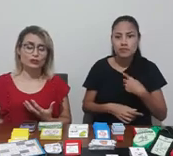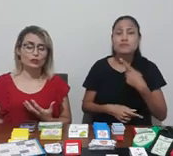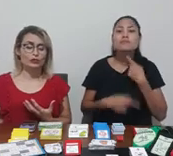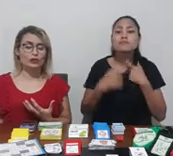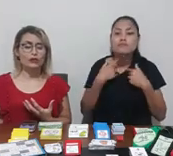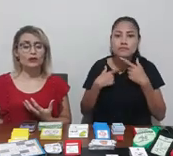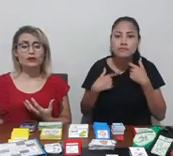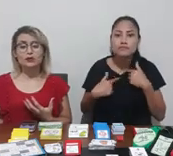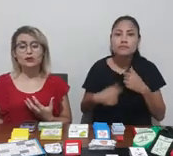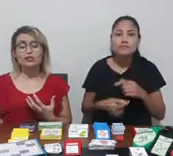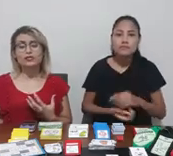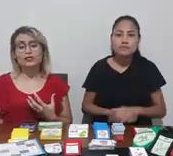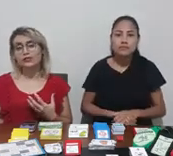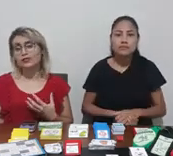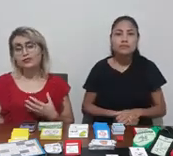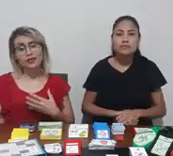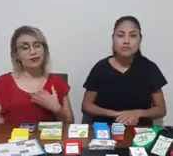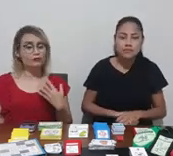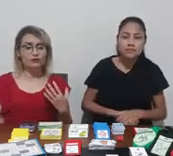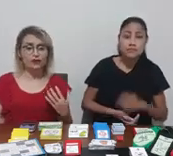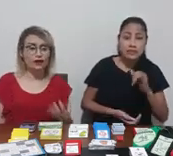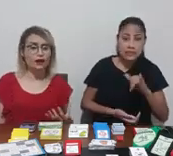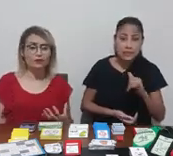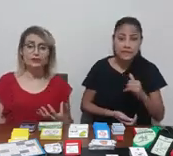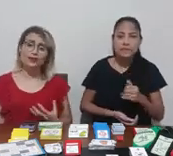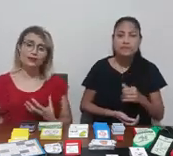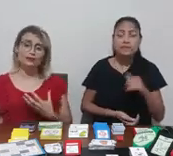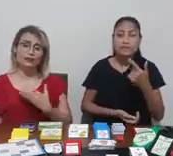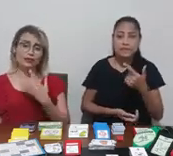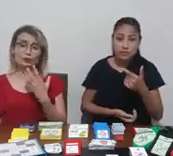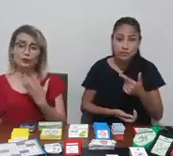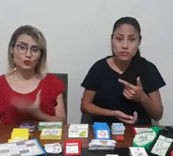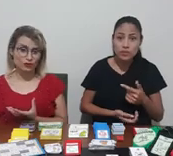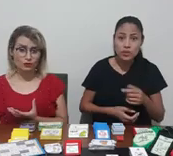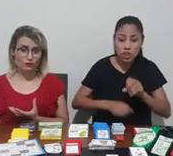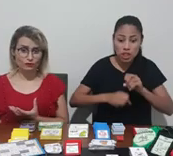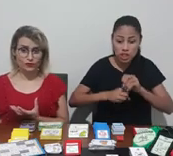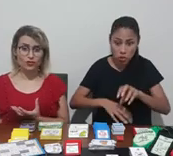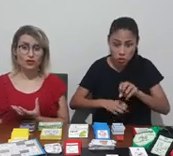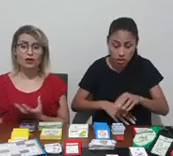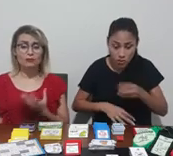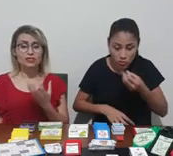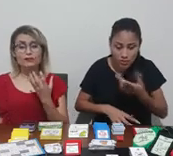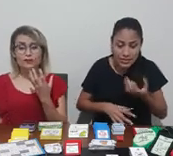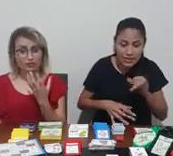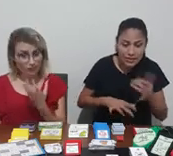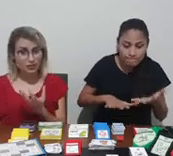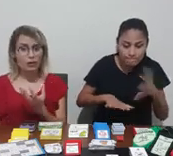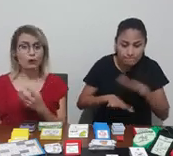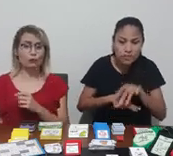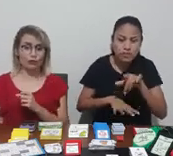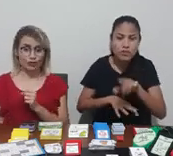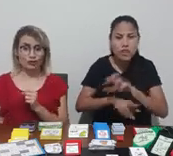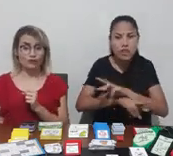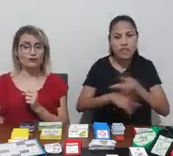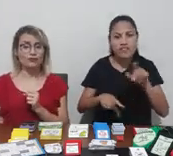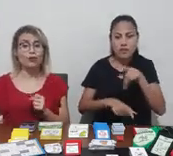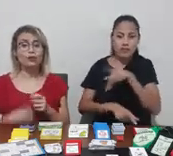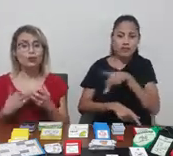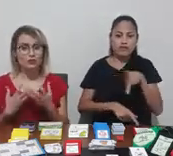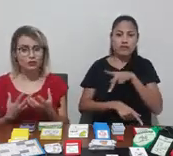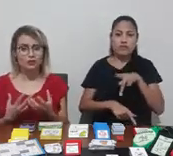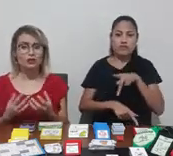desejo, né? Esse é o nosso desejo, que se ele não estiver lá, mas se ele estiver na inclusão com você, mas que você faça algo por ele, que